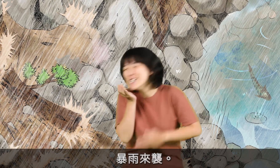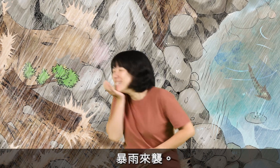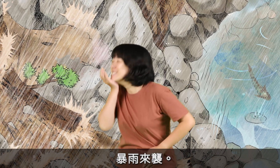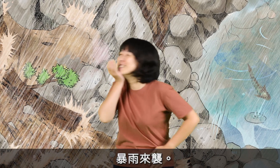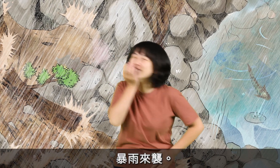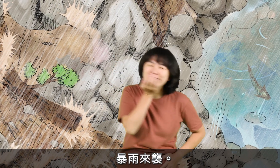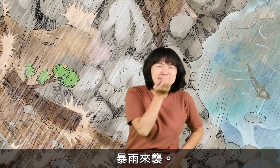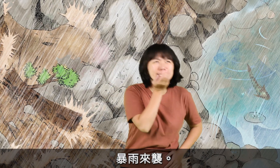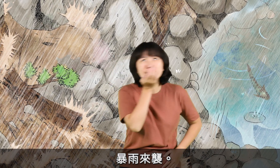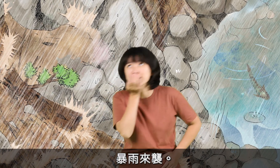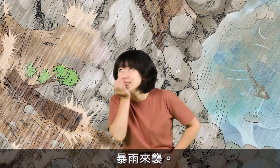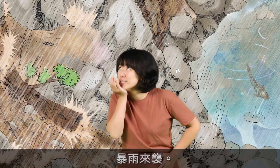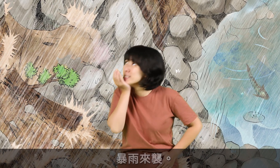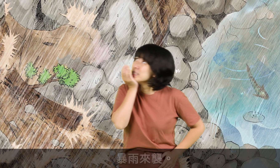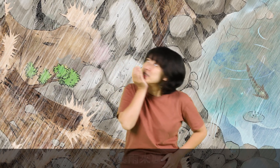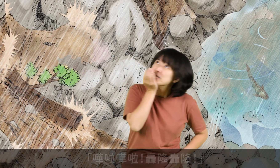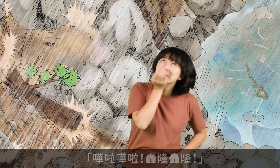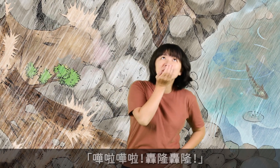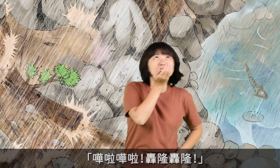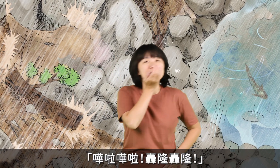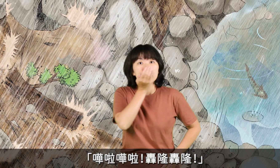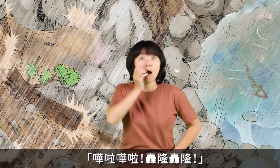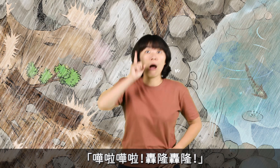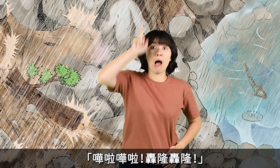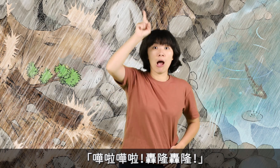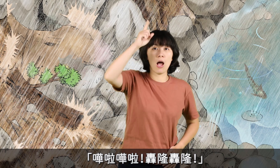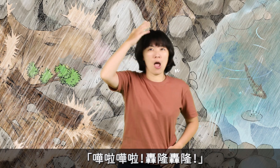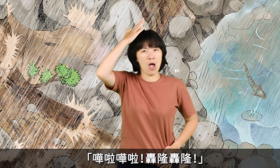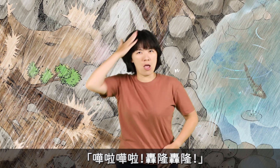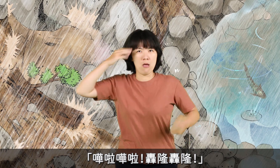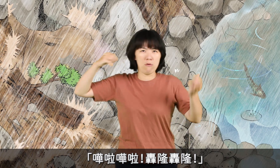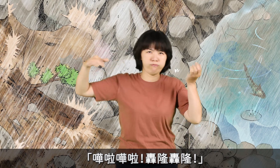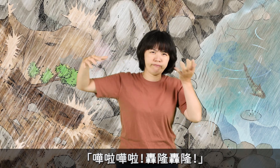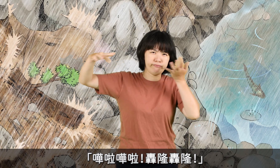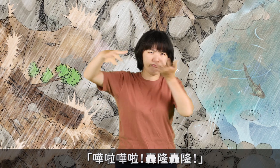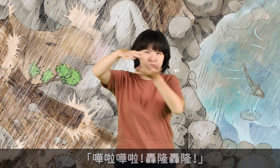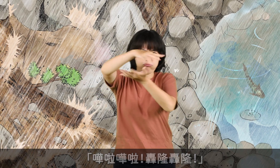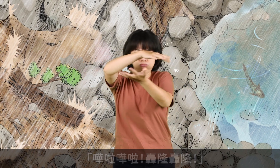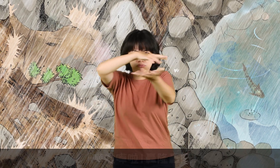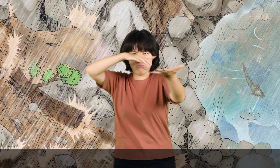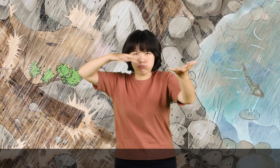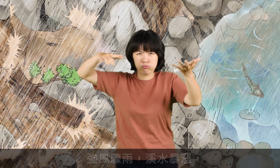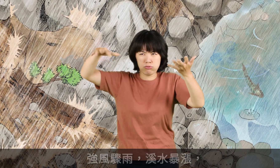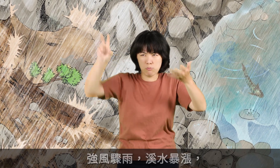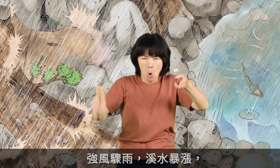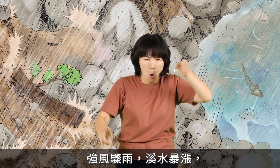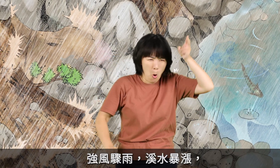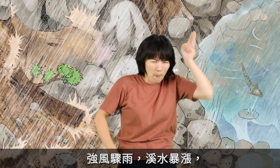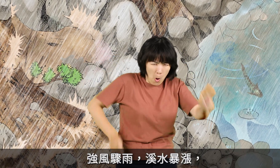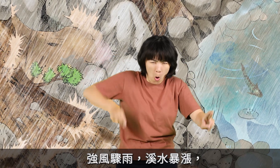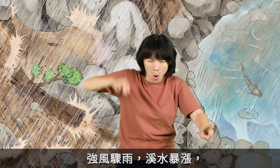暴雨来袭，哗啦哗啦，轰隆轰隆，强风骤